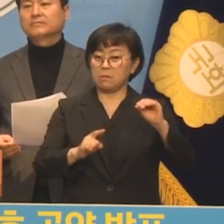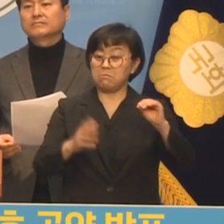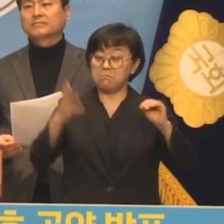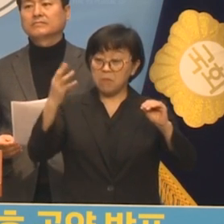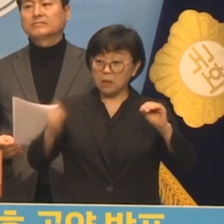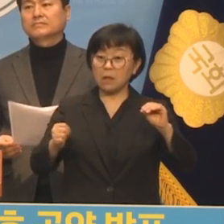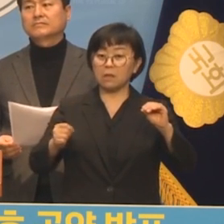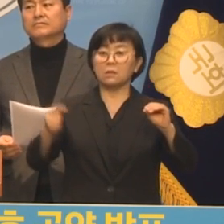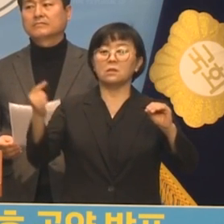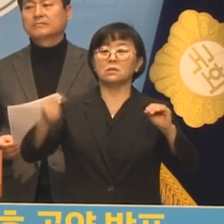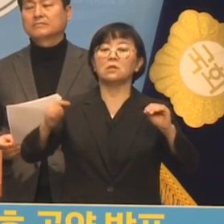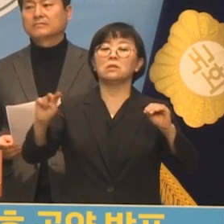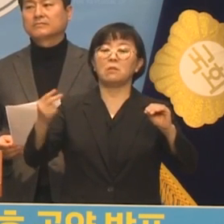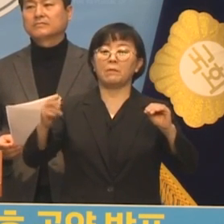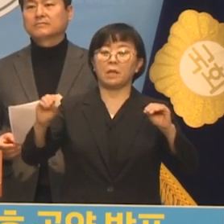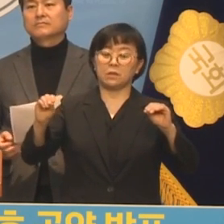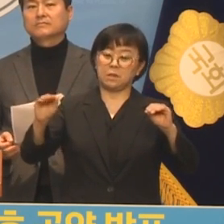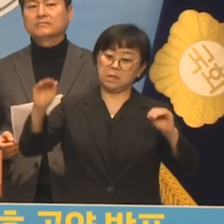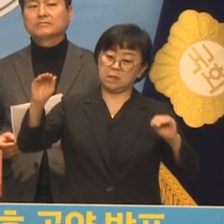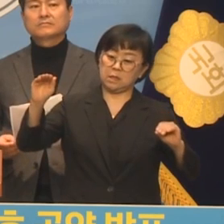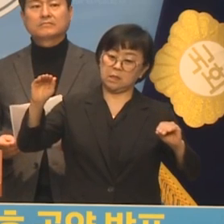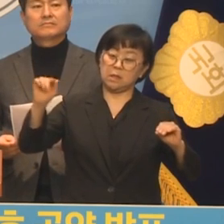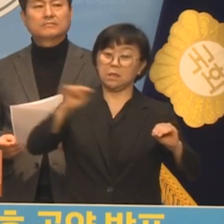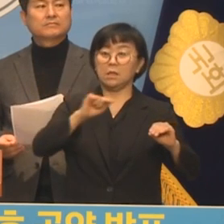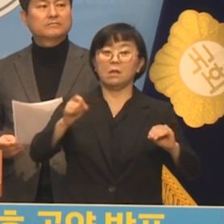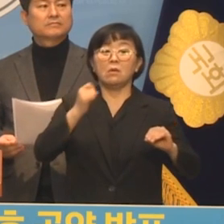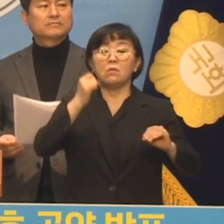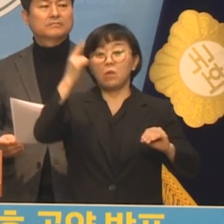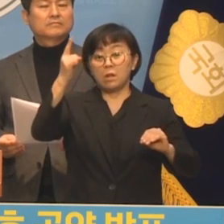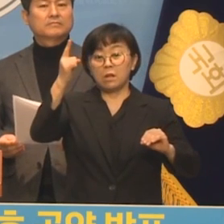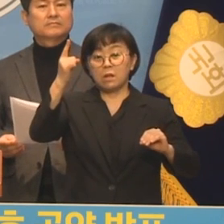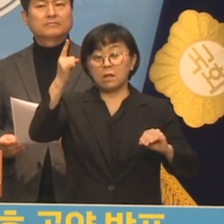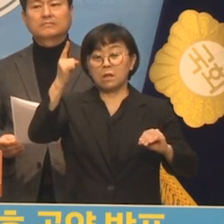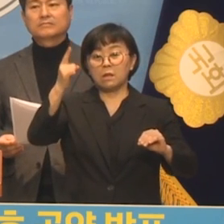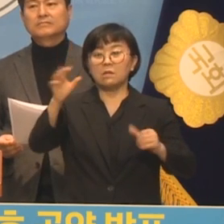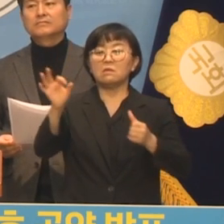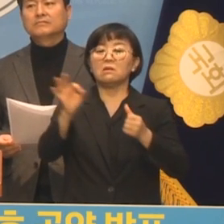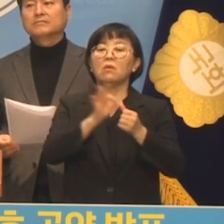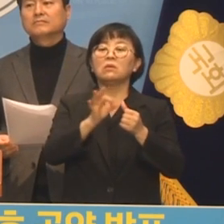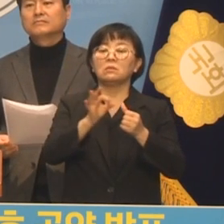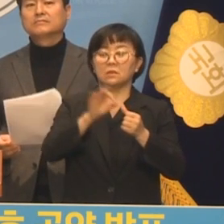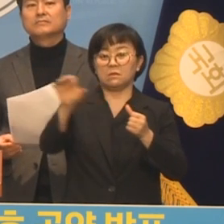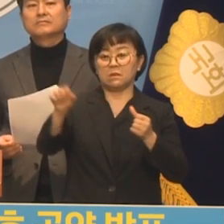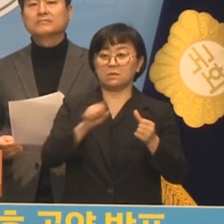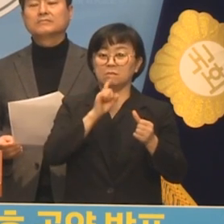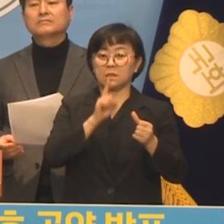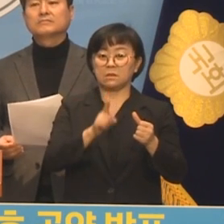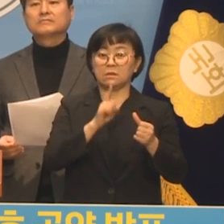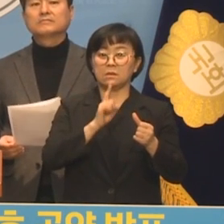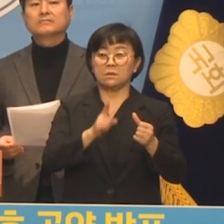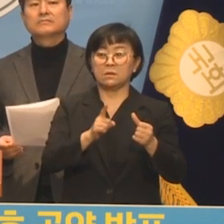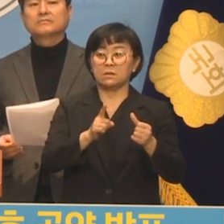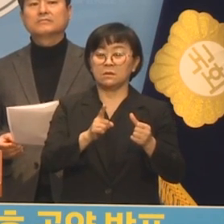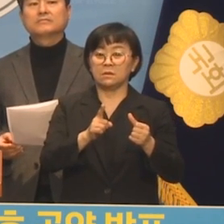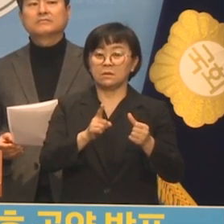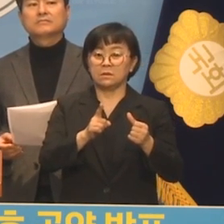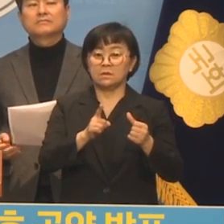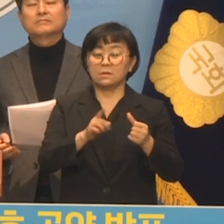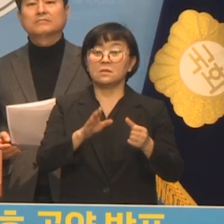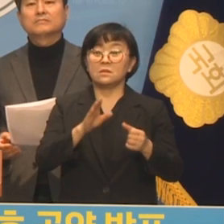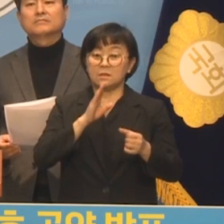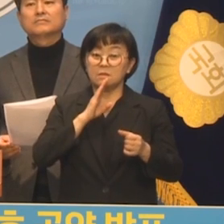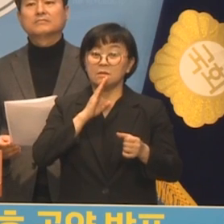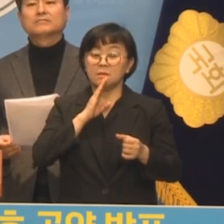많게는 1,200만 원의 월 마치 연금처럼 이런 월급을 받고 있다니